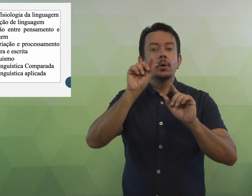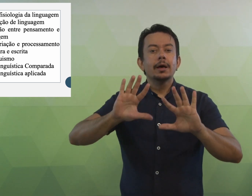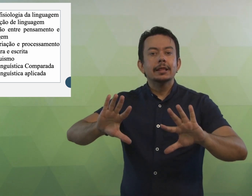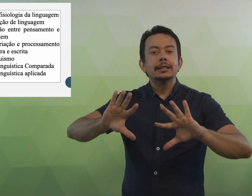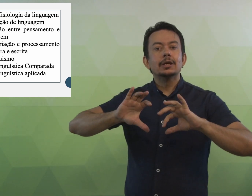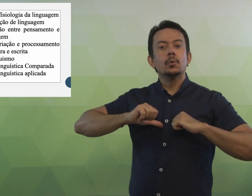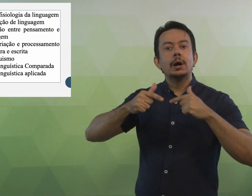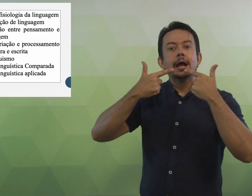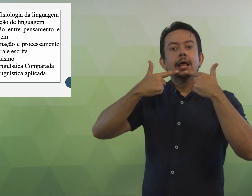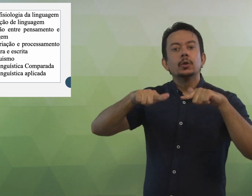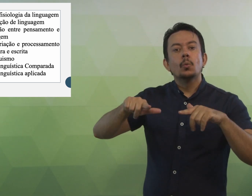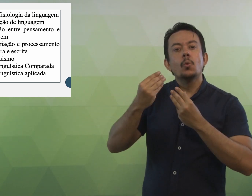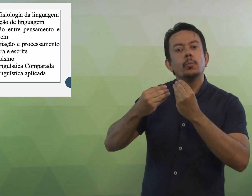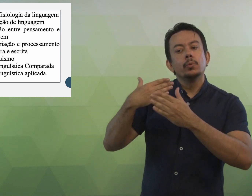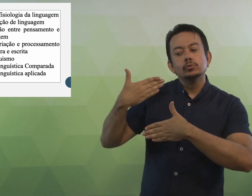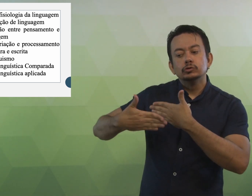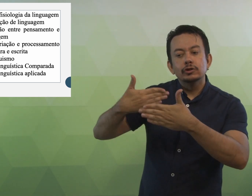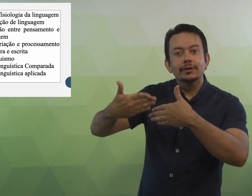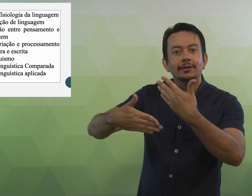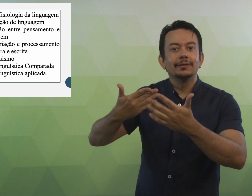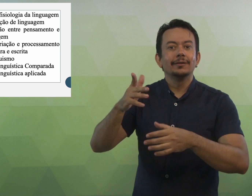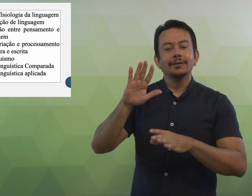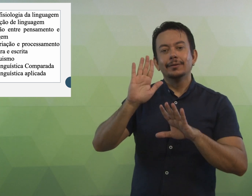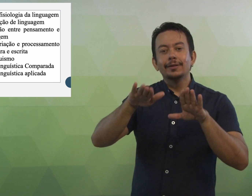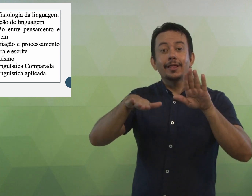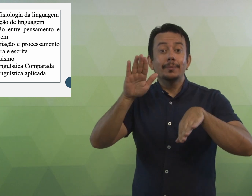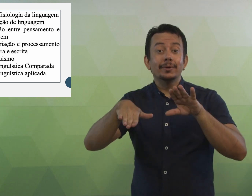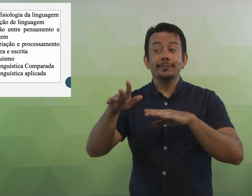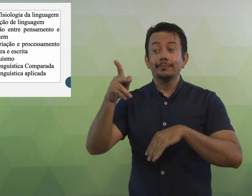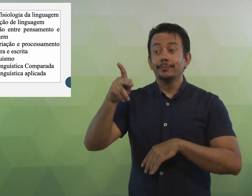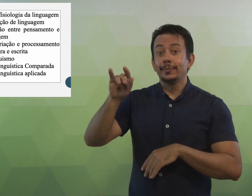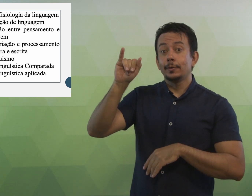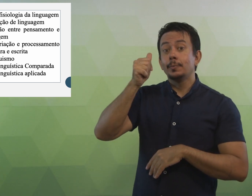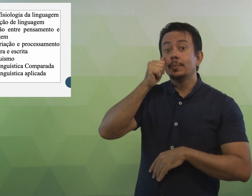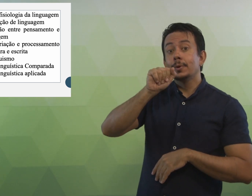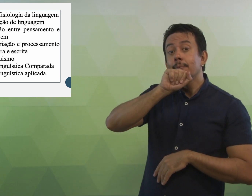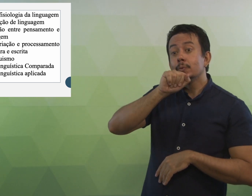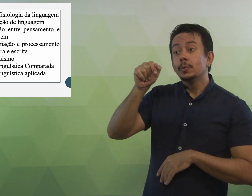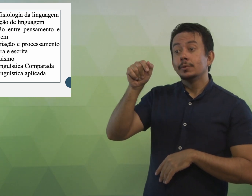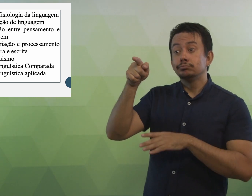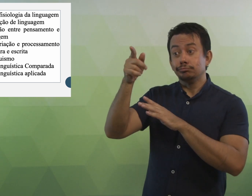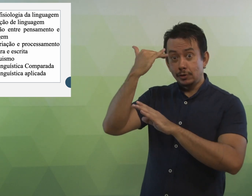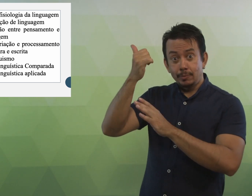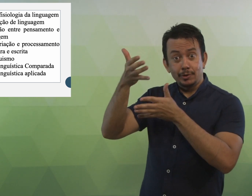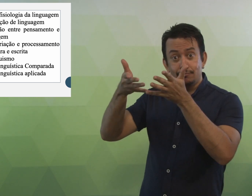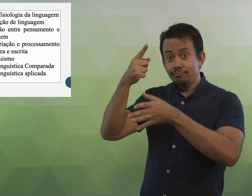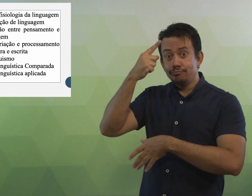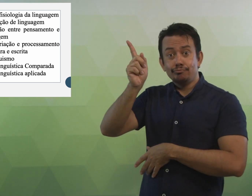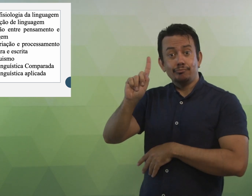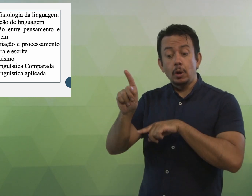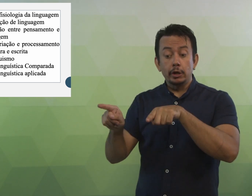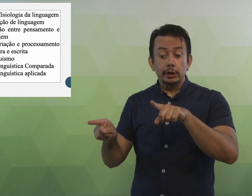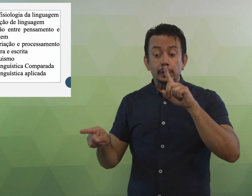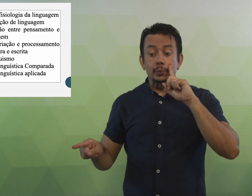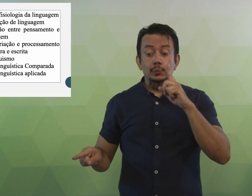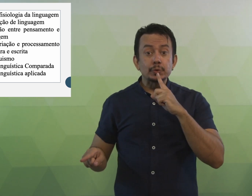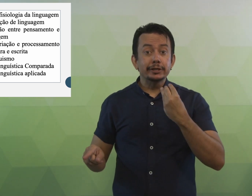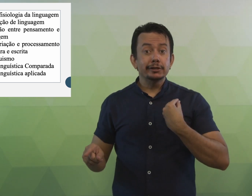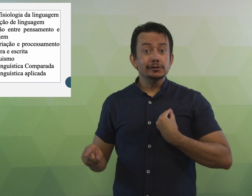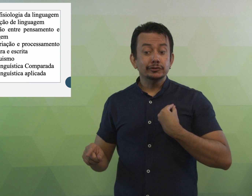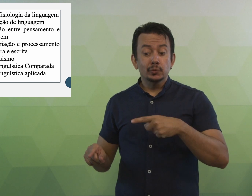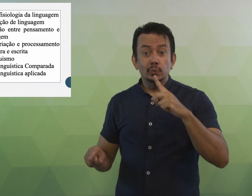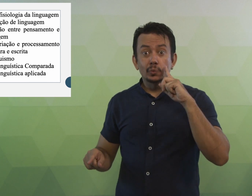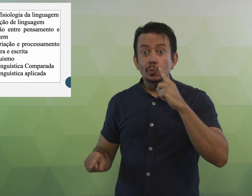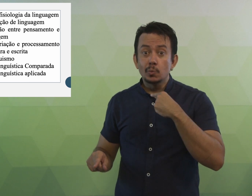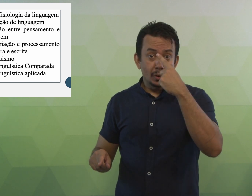relacionados à psicolinguística. O segundo é a aquisição da linguagem. Essa aquisição da